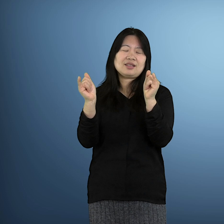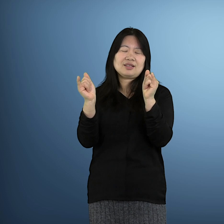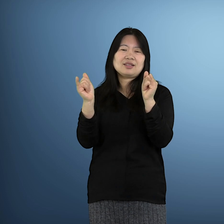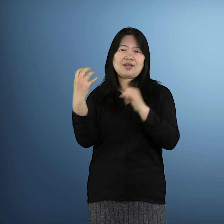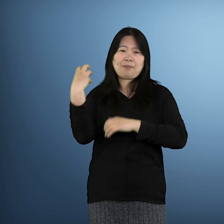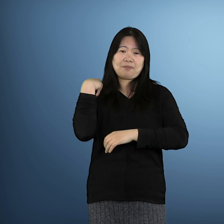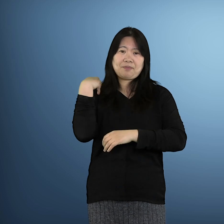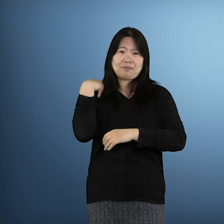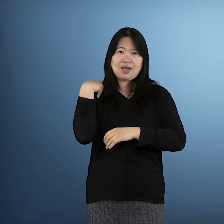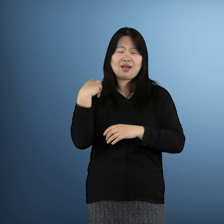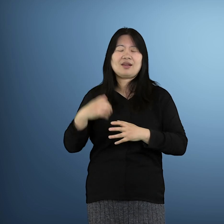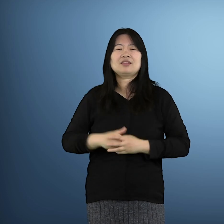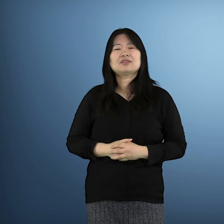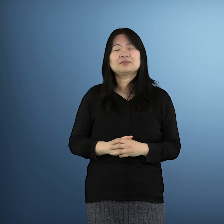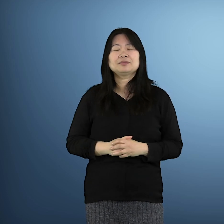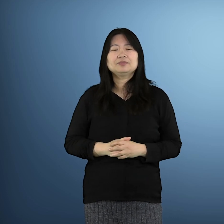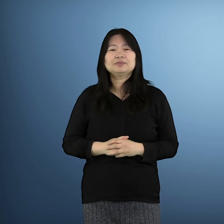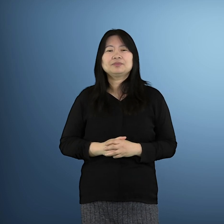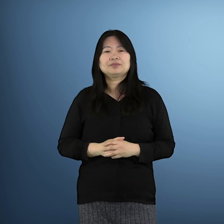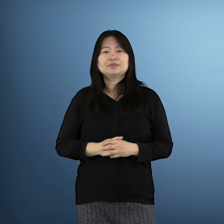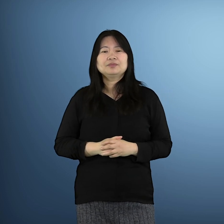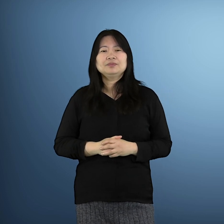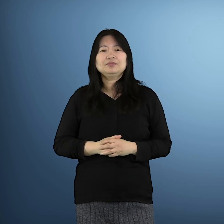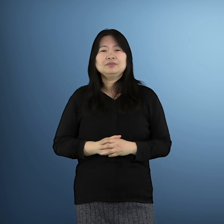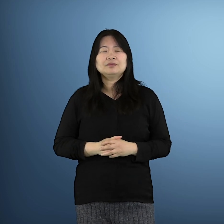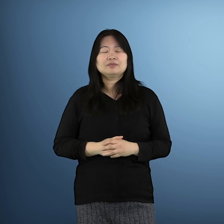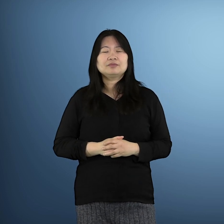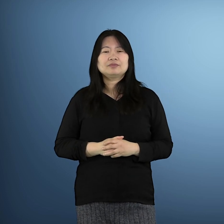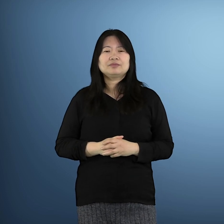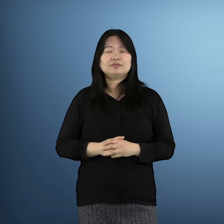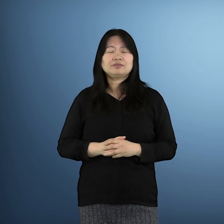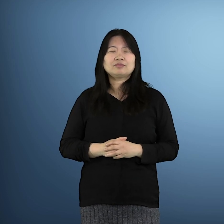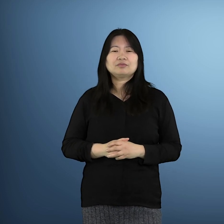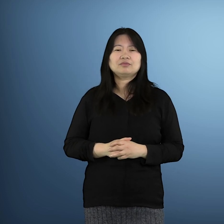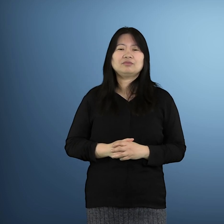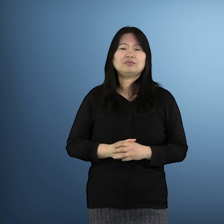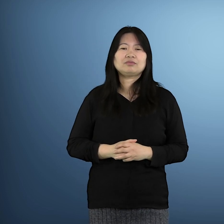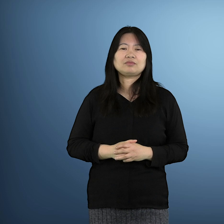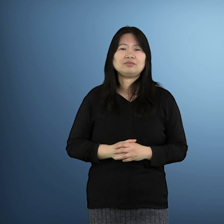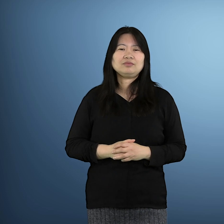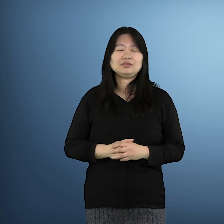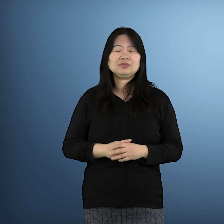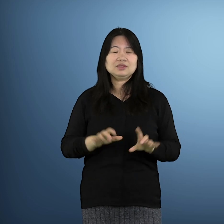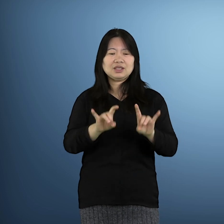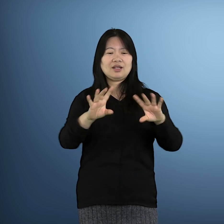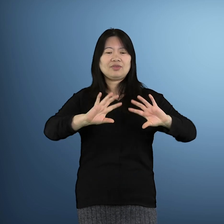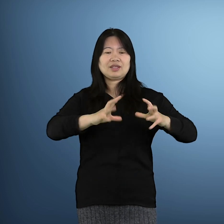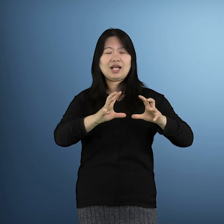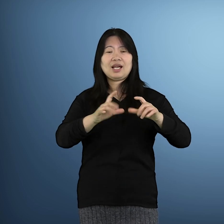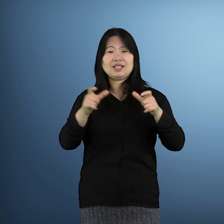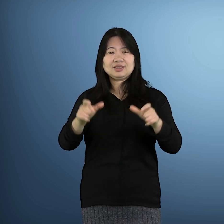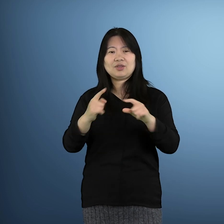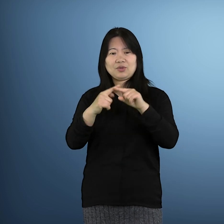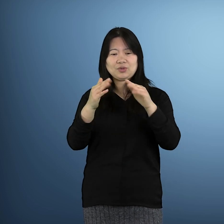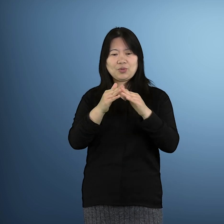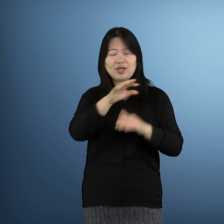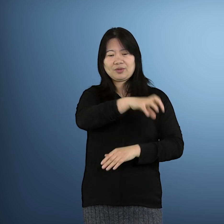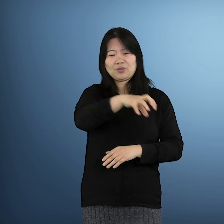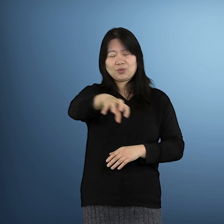선교사로서 이 구호단체를 다니면서 운영하시는 분이고 각 나라의